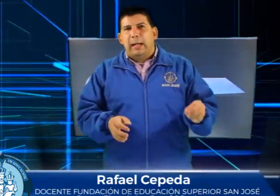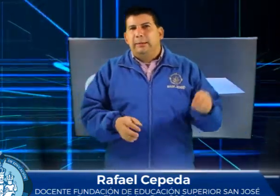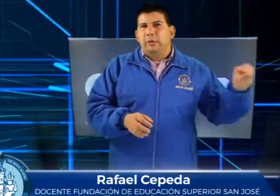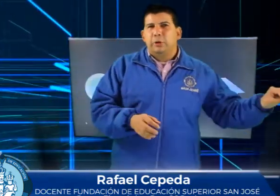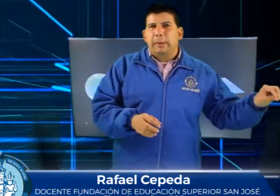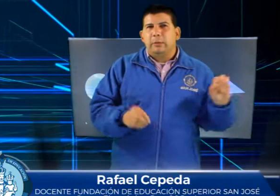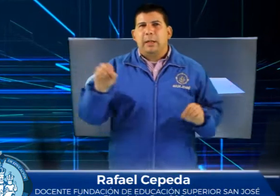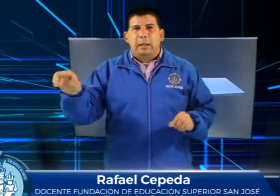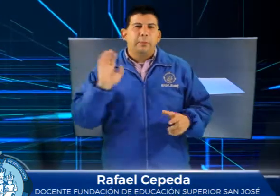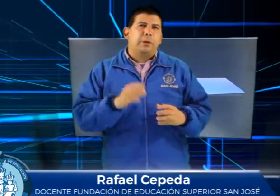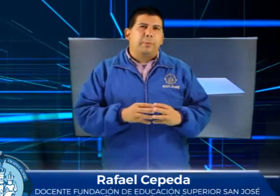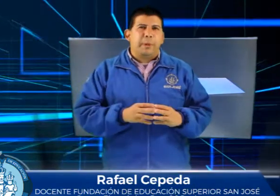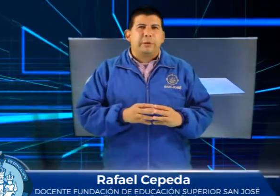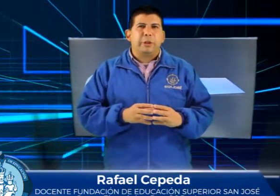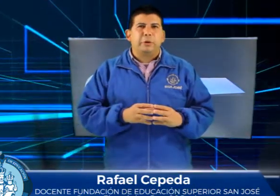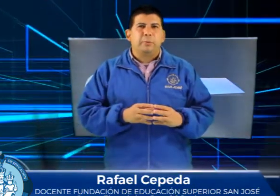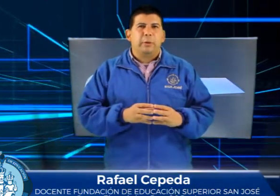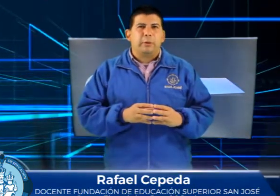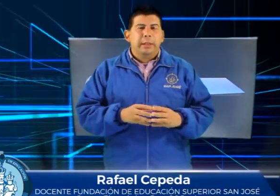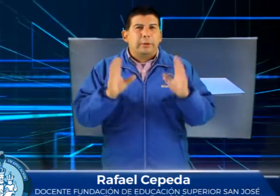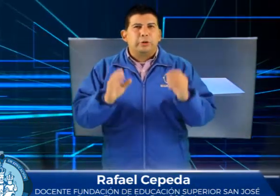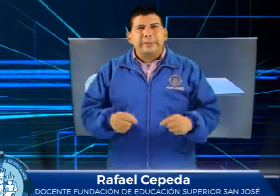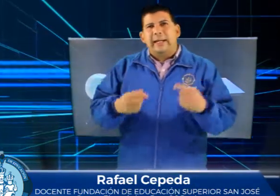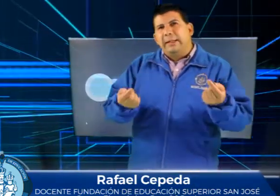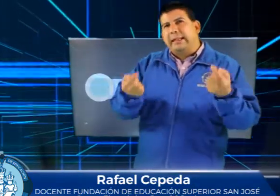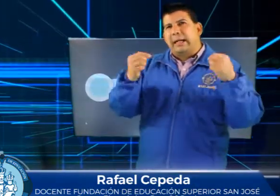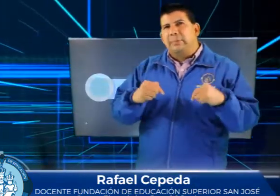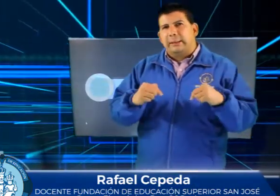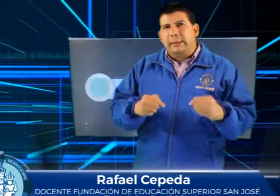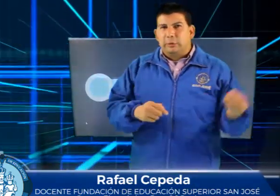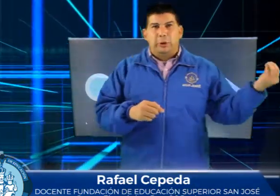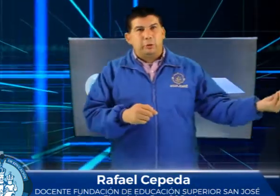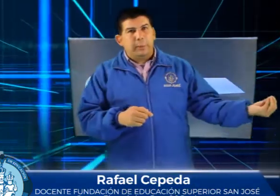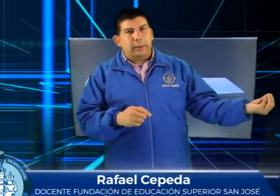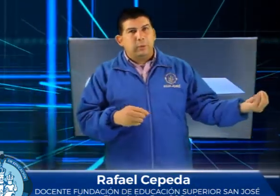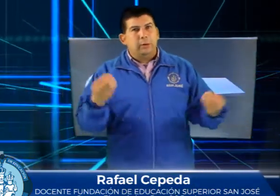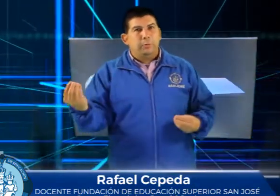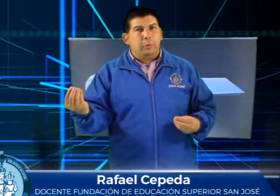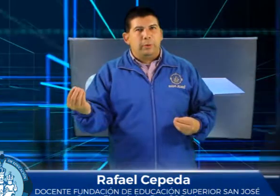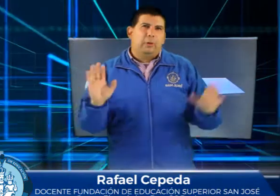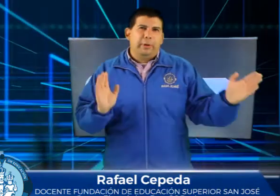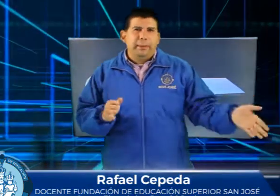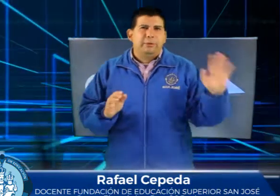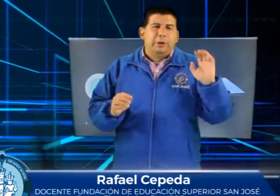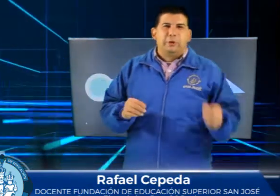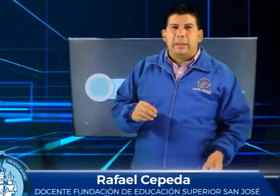negocio particular y al mismo tiempo preste un servicio público entonces que le va a interesar a él más su negocio particular al público obviamente su negocio particular